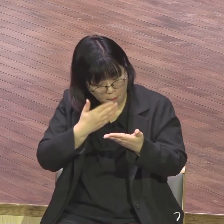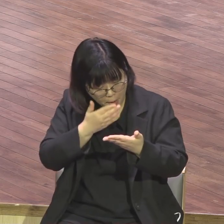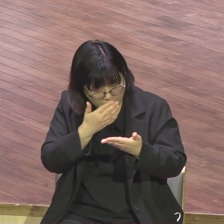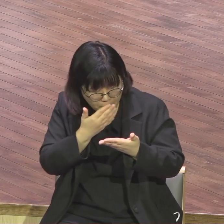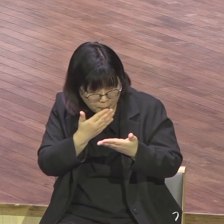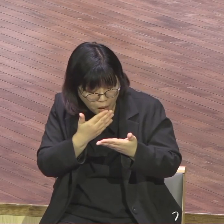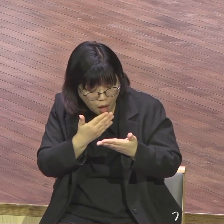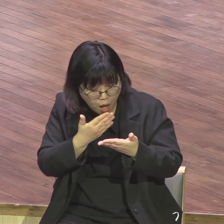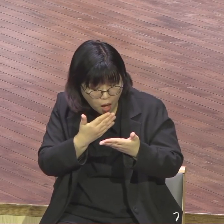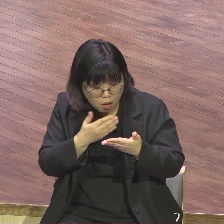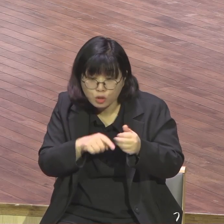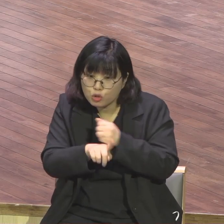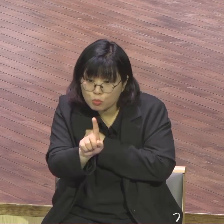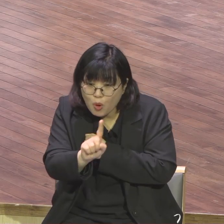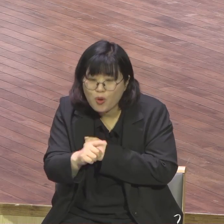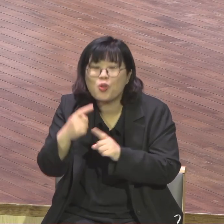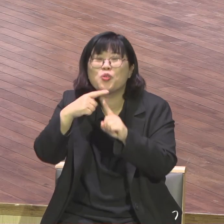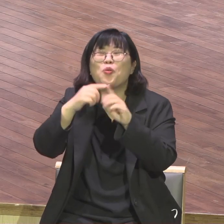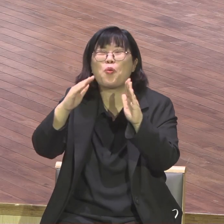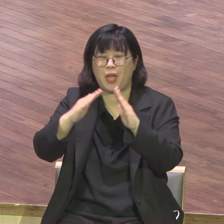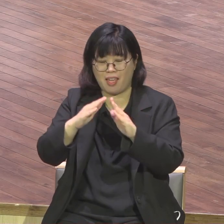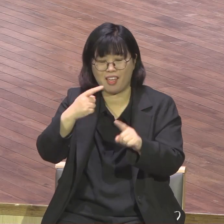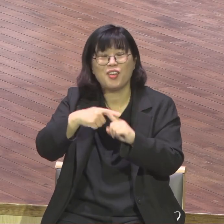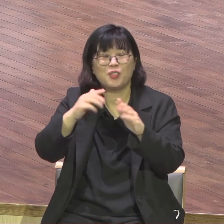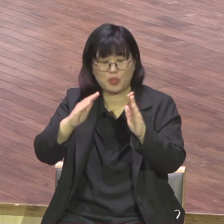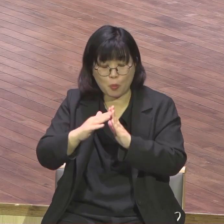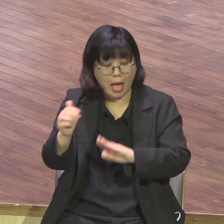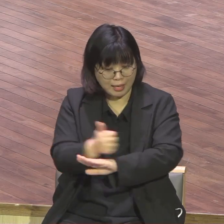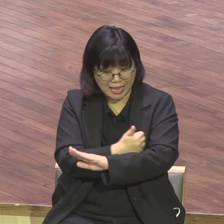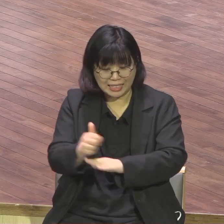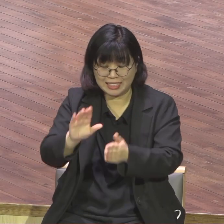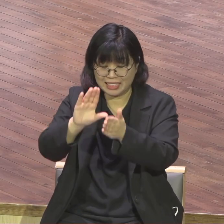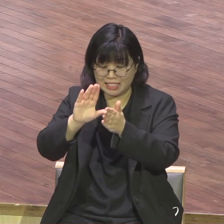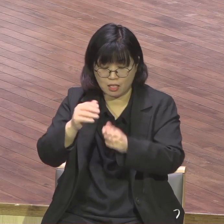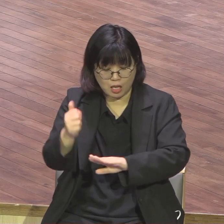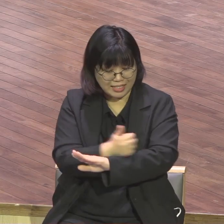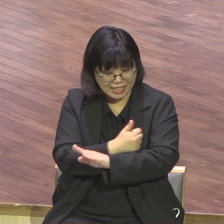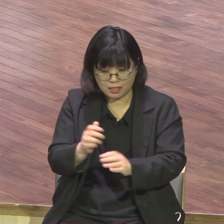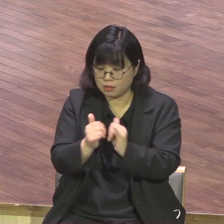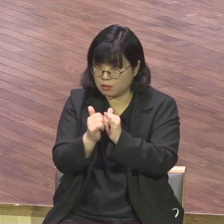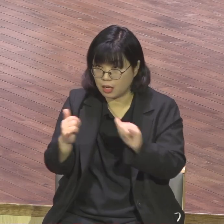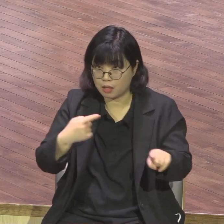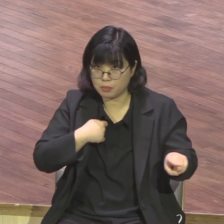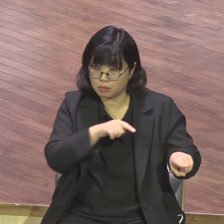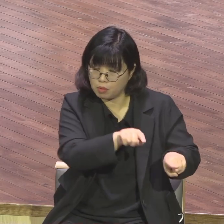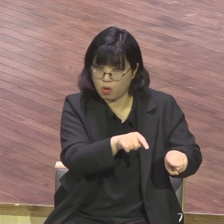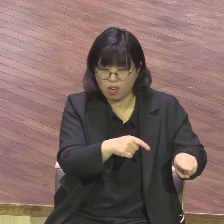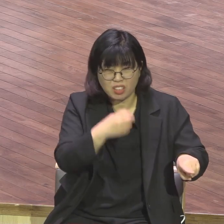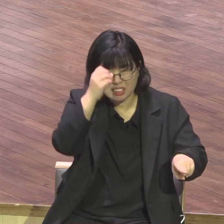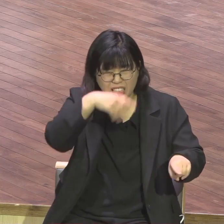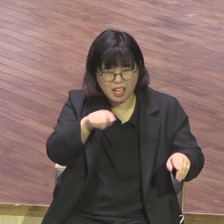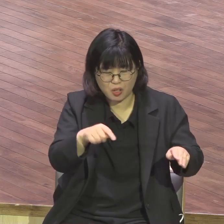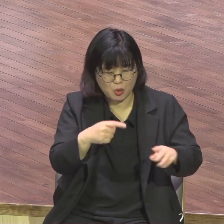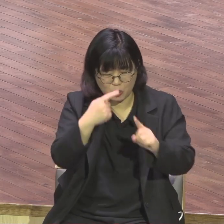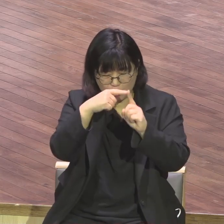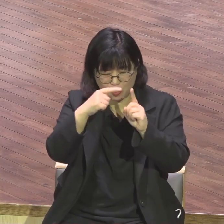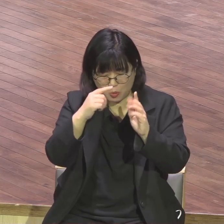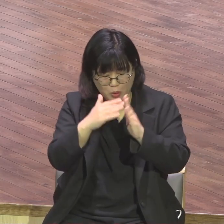교회에서 자라가요. 그만큼 교인들이 그 당시만 해도 다른 불신자들하고 달랐어요. 생각이.